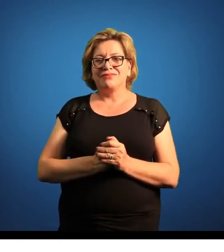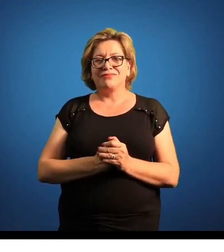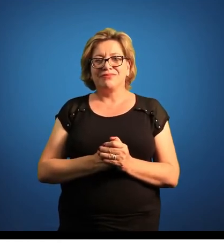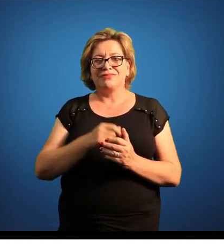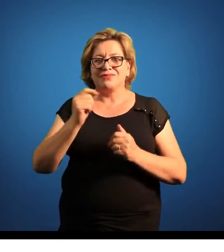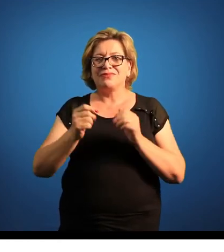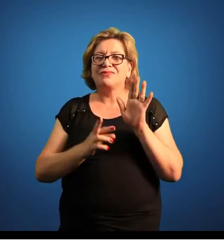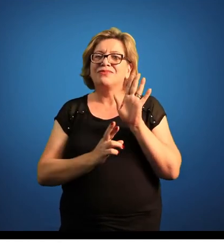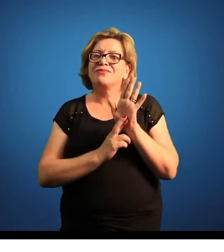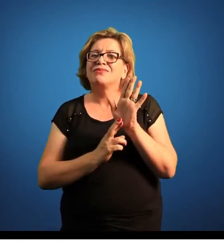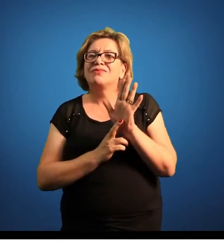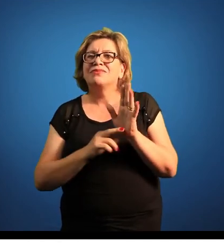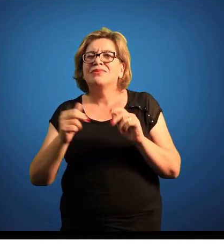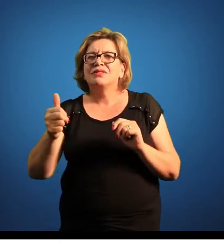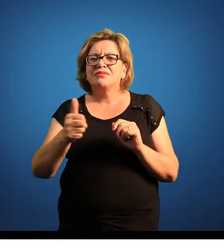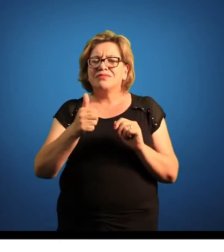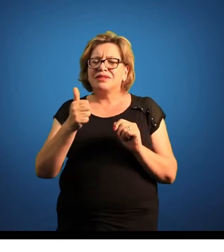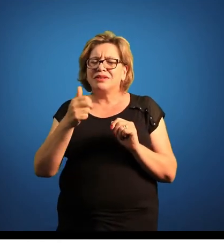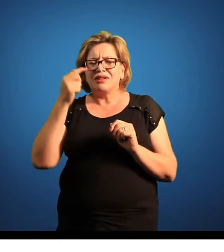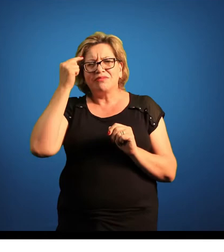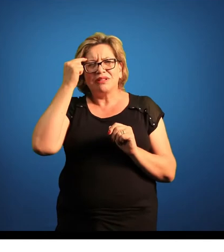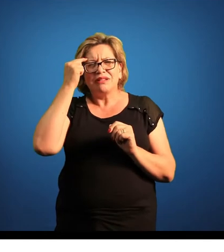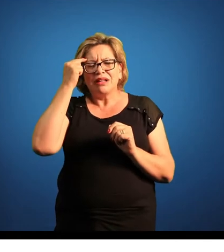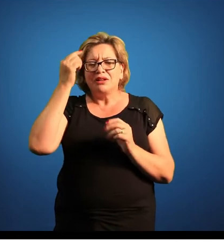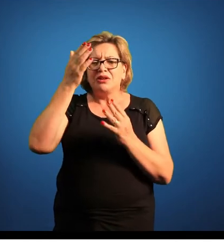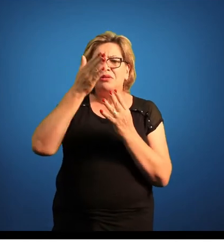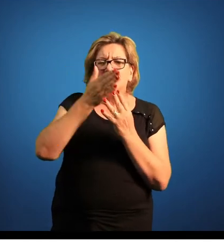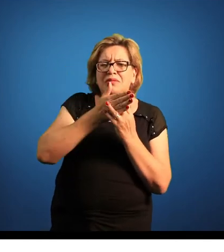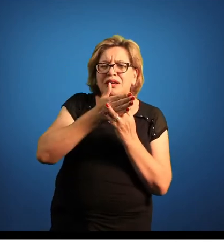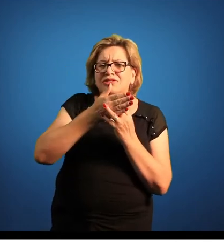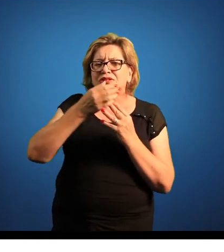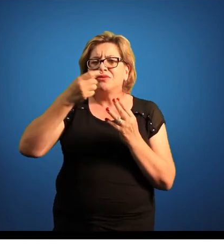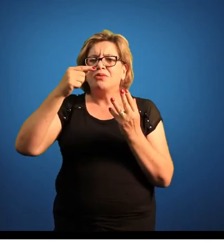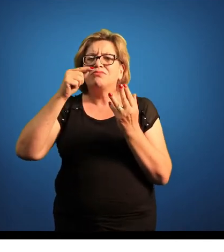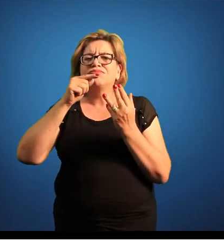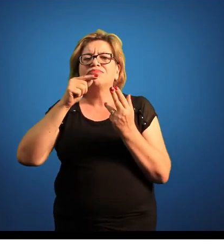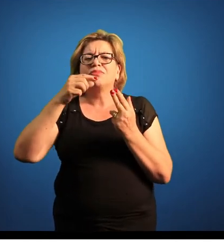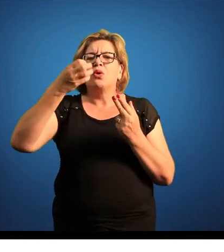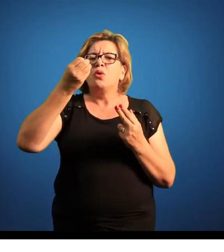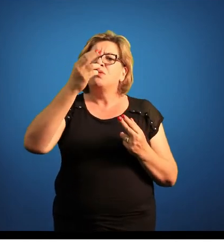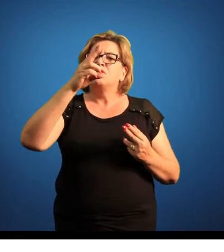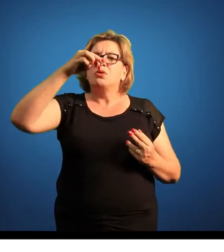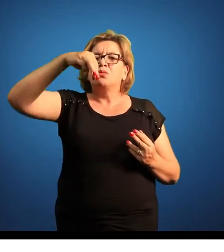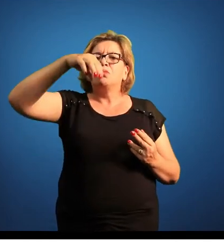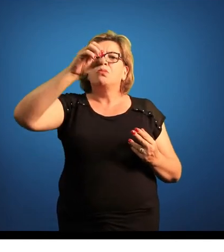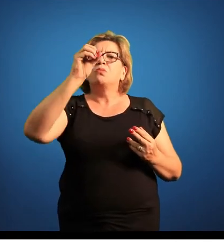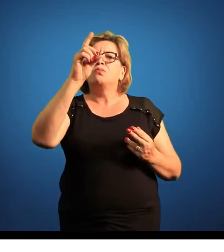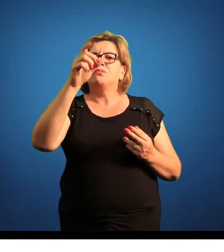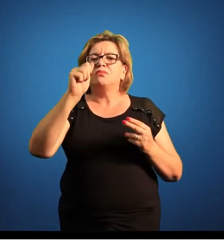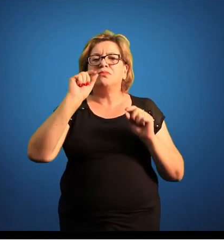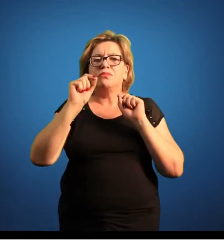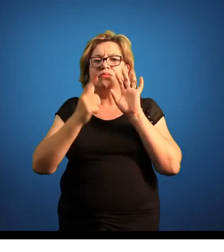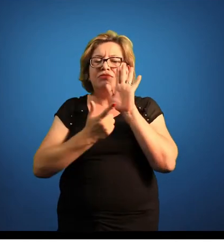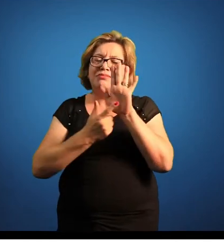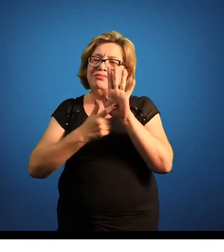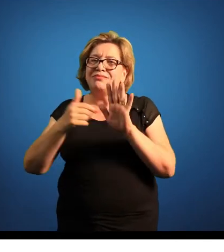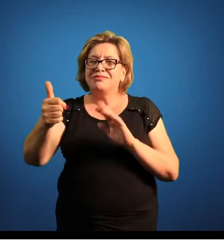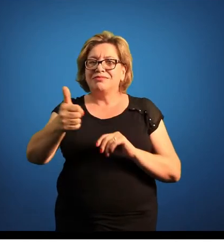O que representa melhor, pensando só na média e na moda? É a média? Os